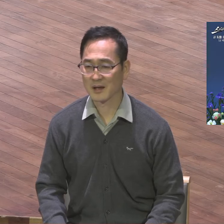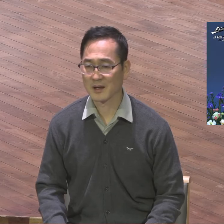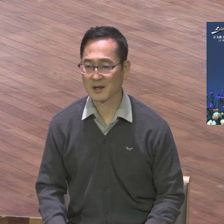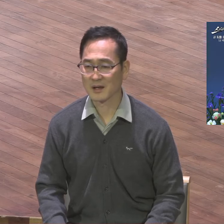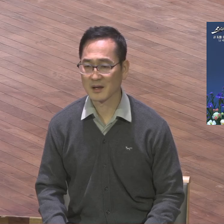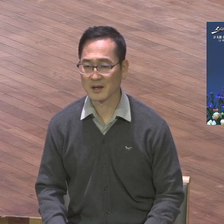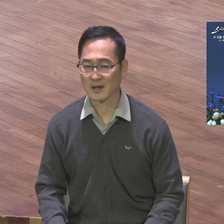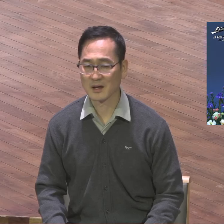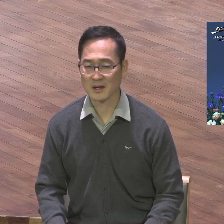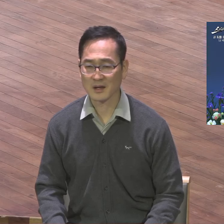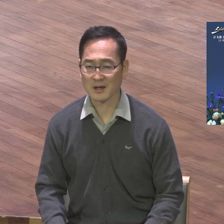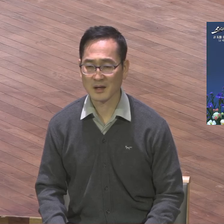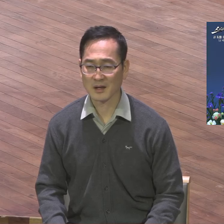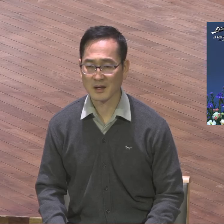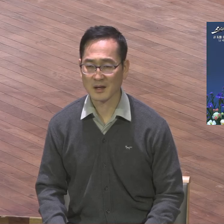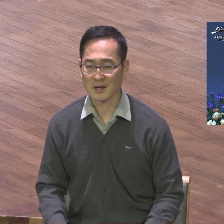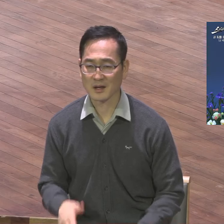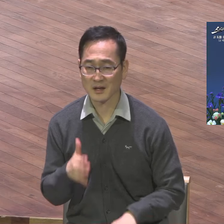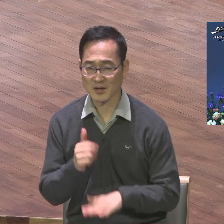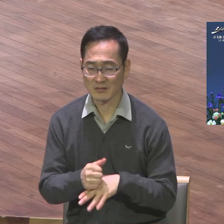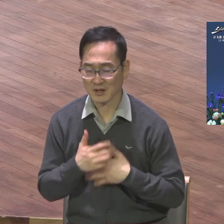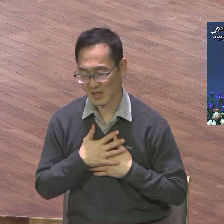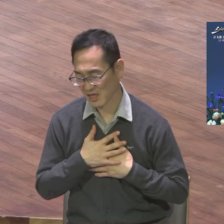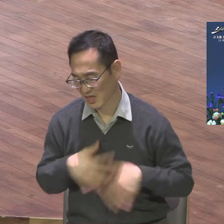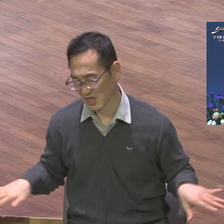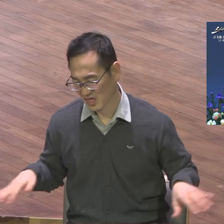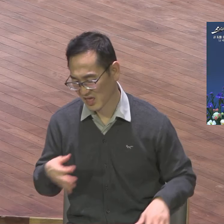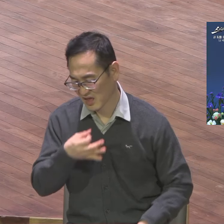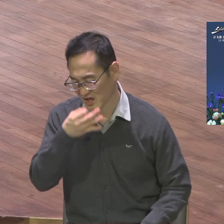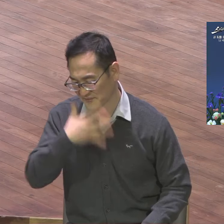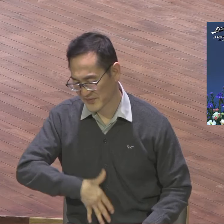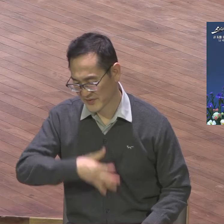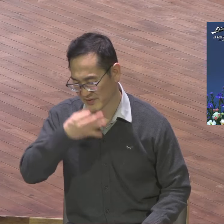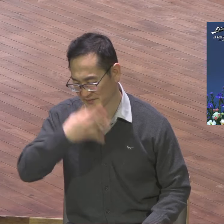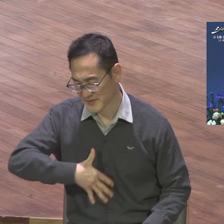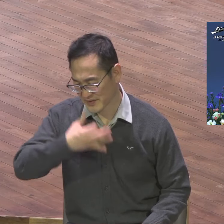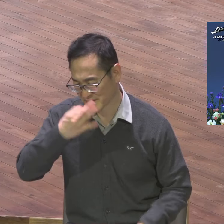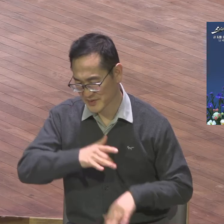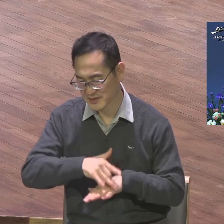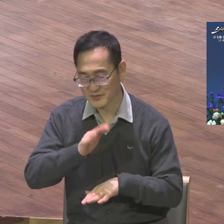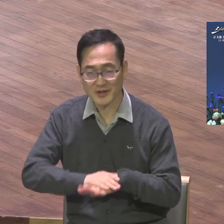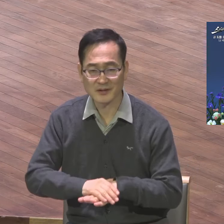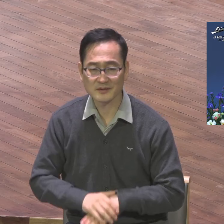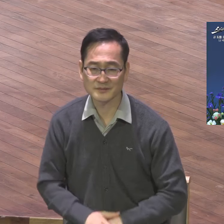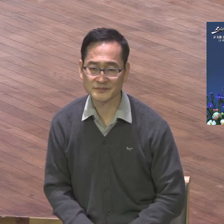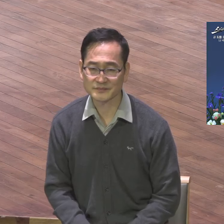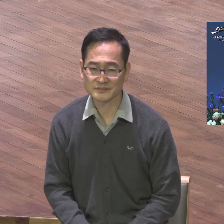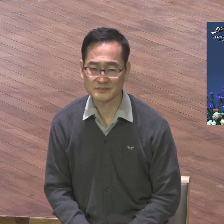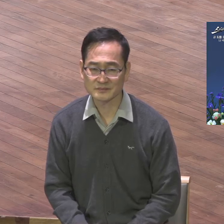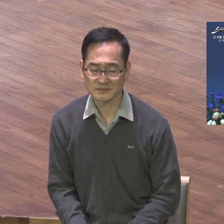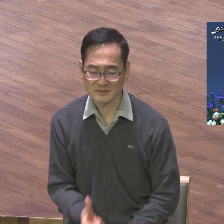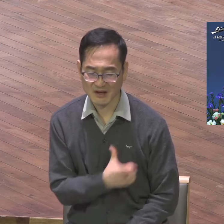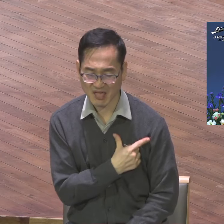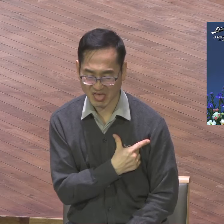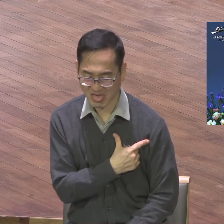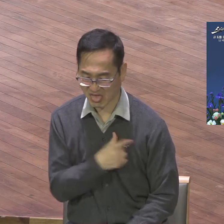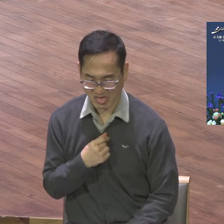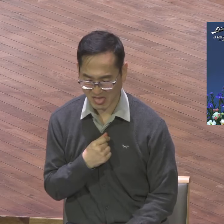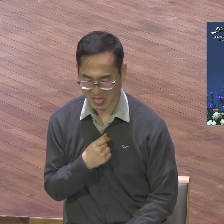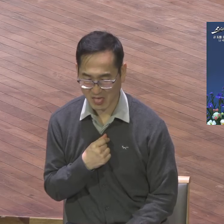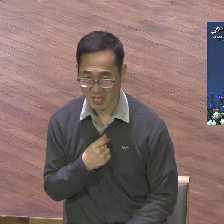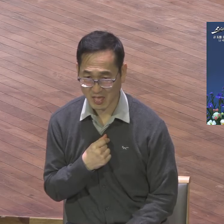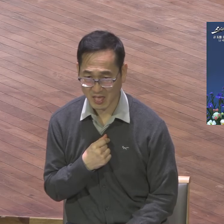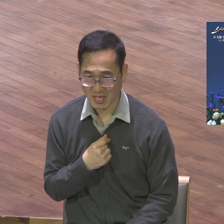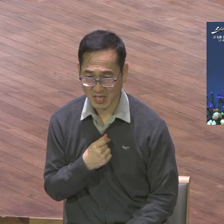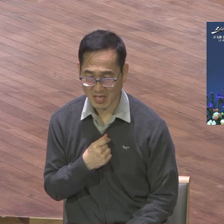말하면 탈진 증후군이라는 말이 자주 등장하죠. 그냥 번아웃 신드롬.